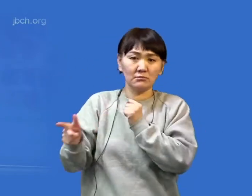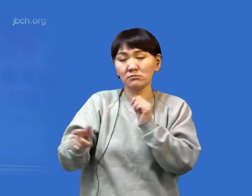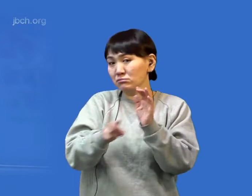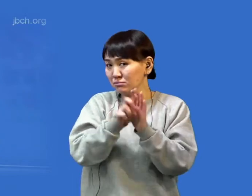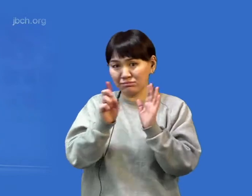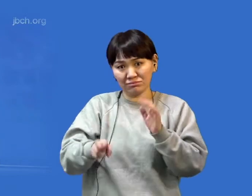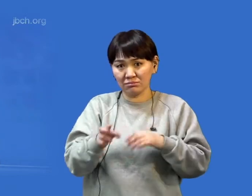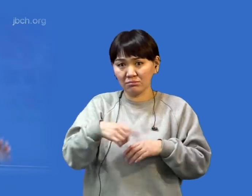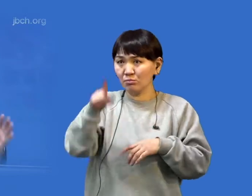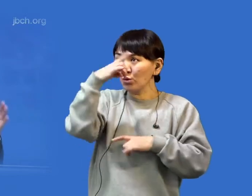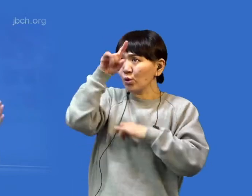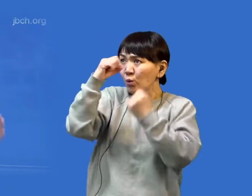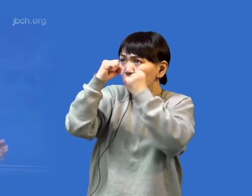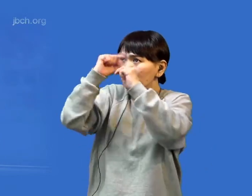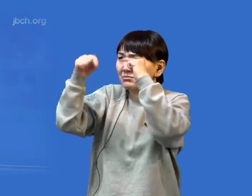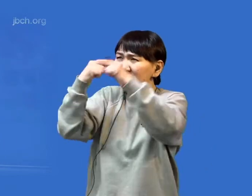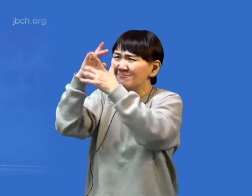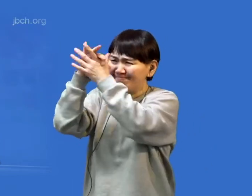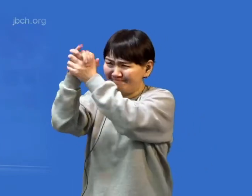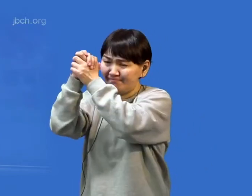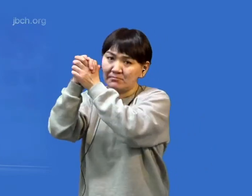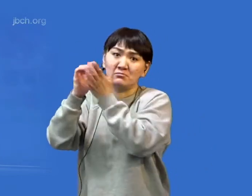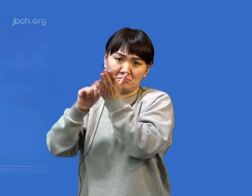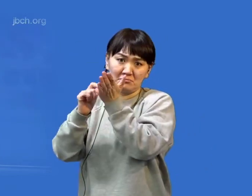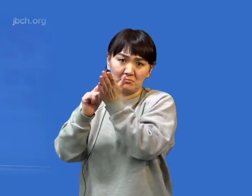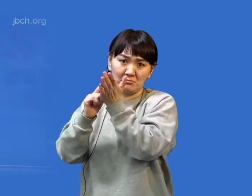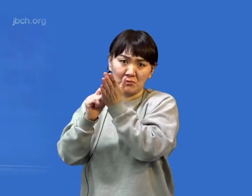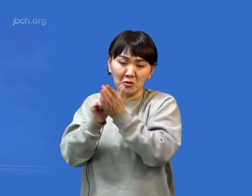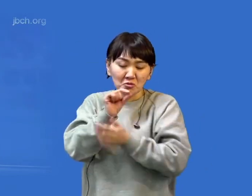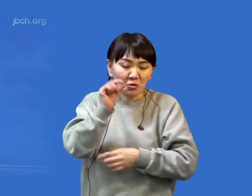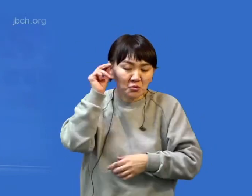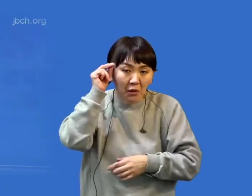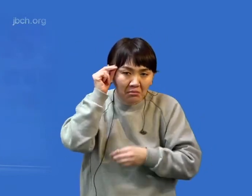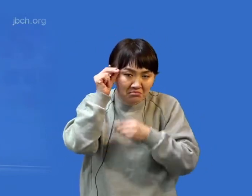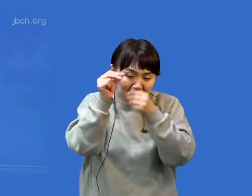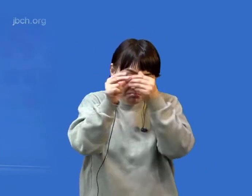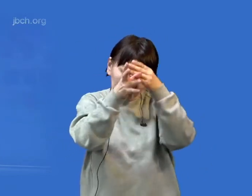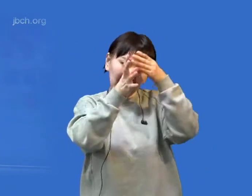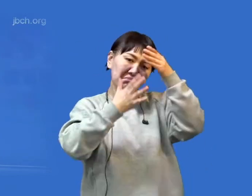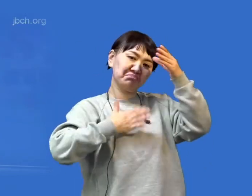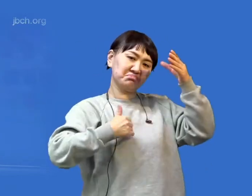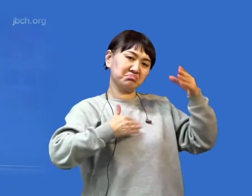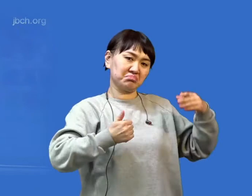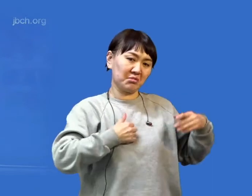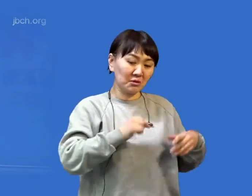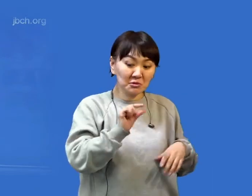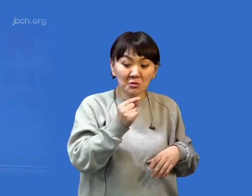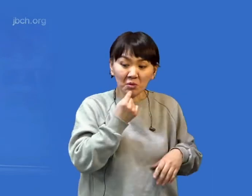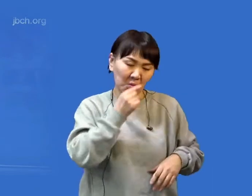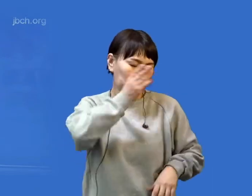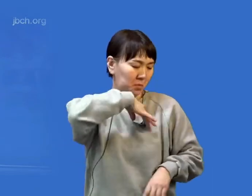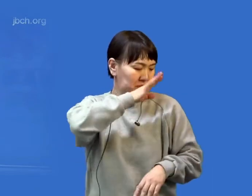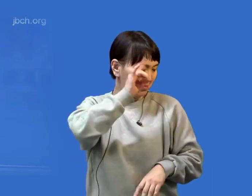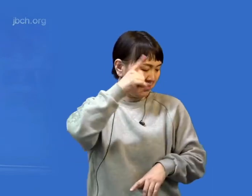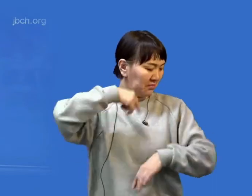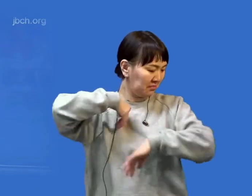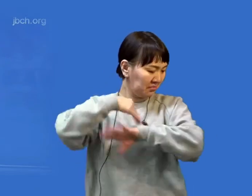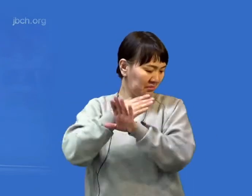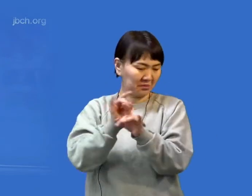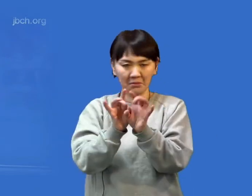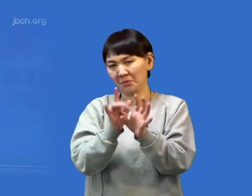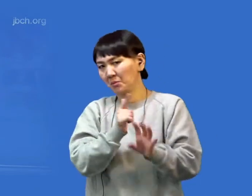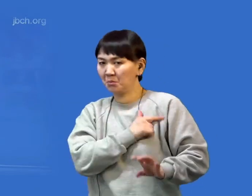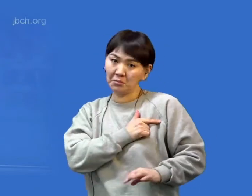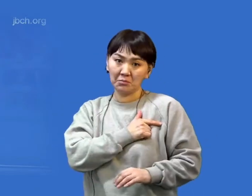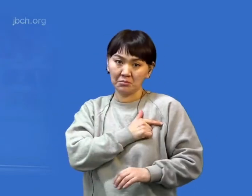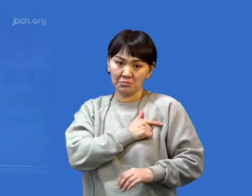өөрөө тийм нэг жоохон юм сурахаар л зүгээр сайрахад л жоохон хэцүү юм бол тохиолдох юм бол бурханд гомдлоод